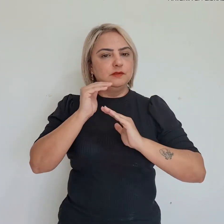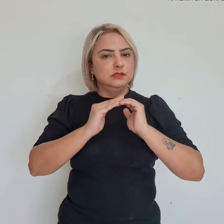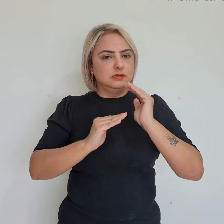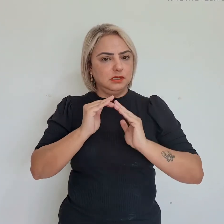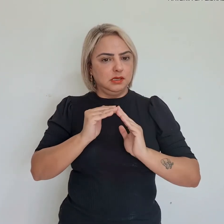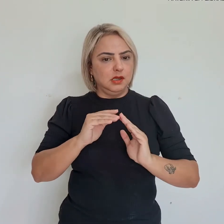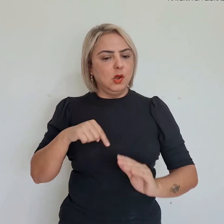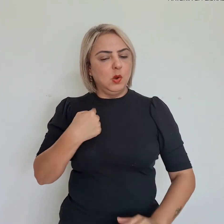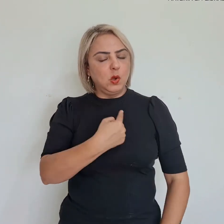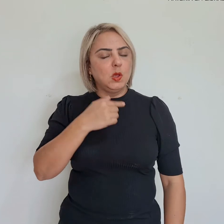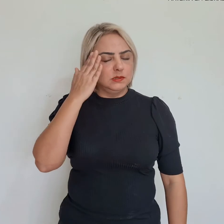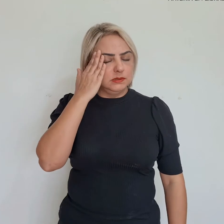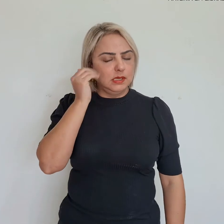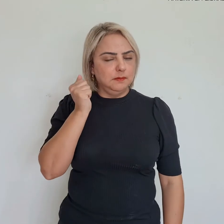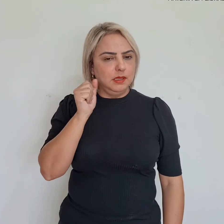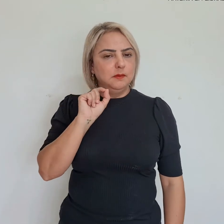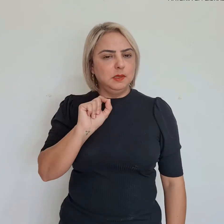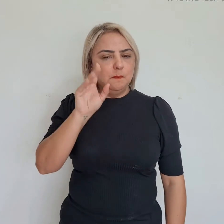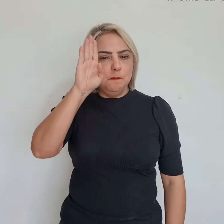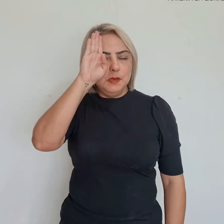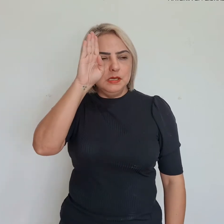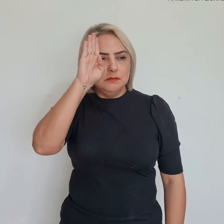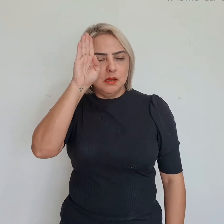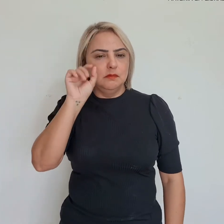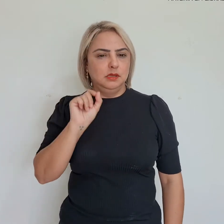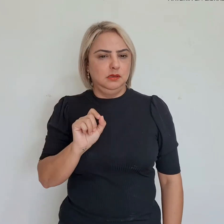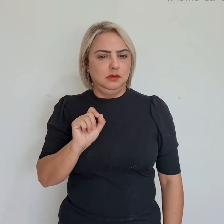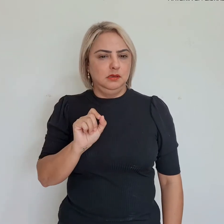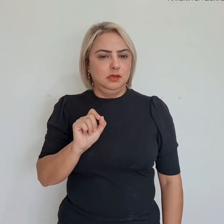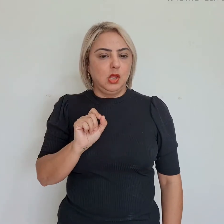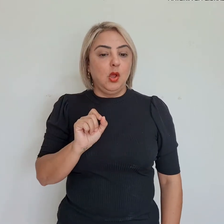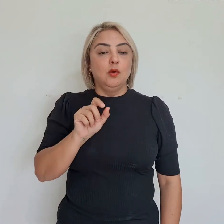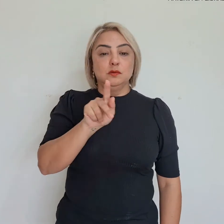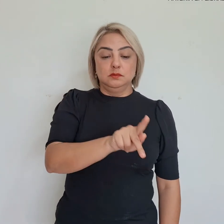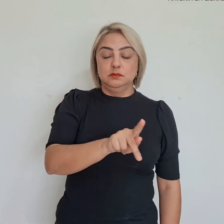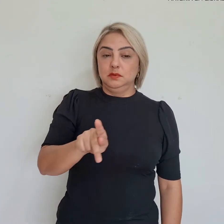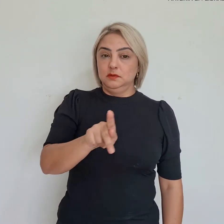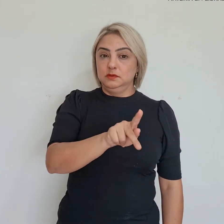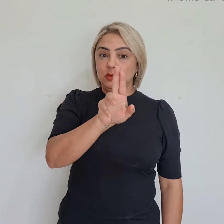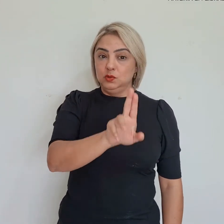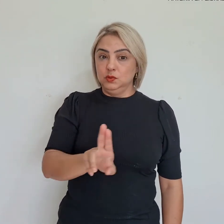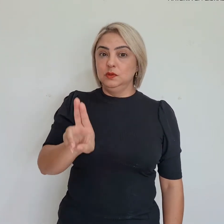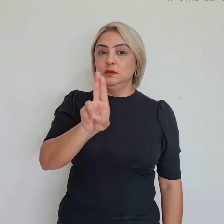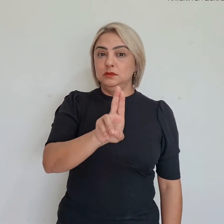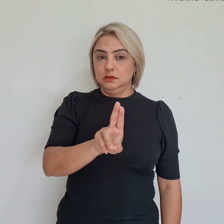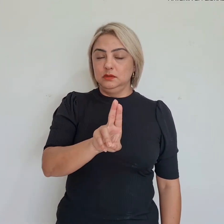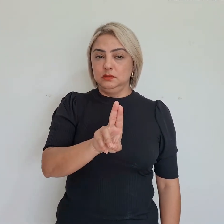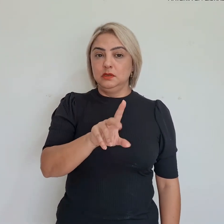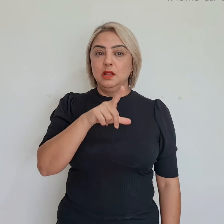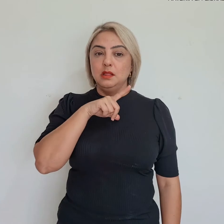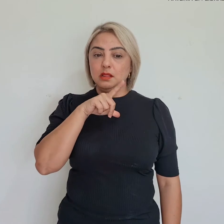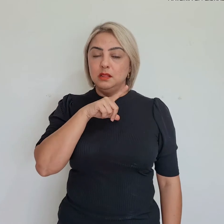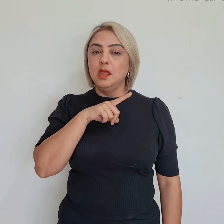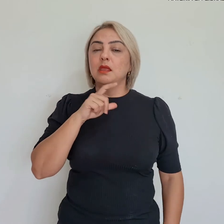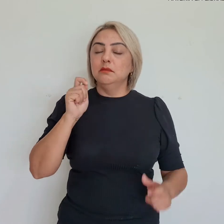gente sabe que, principalmente, os professores universitários têm possibilidades